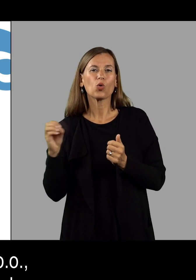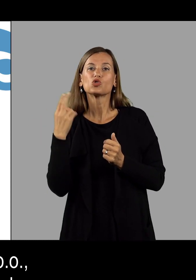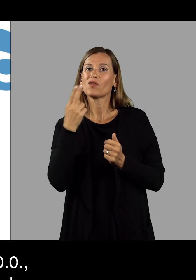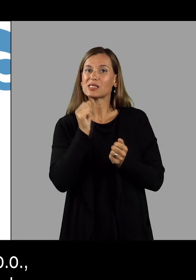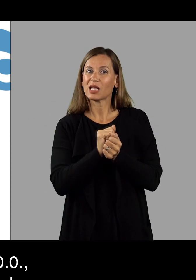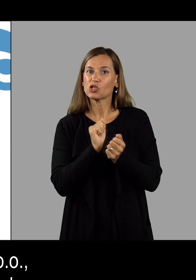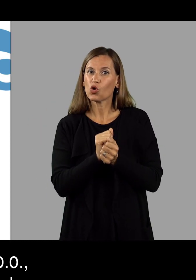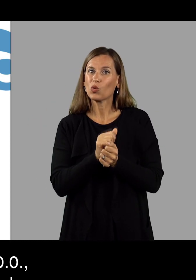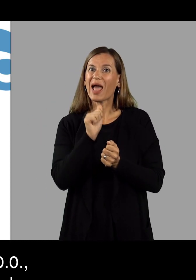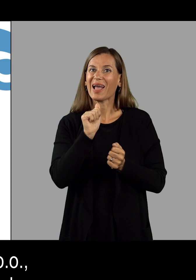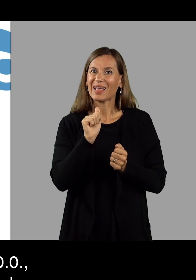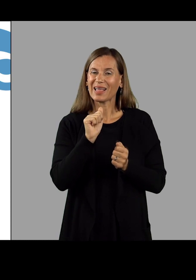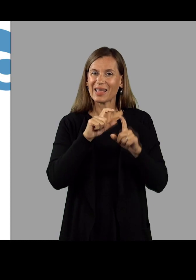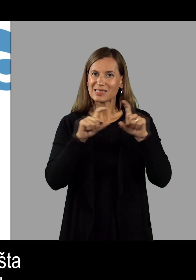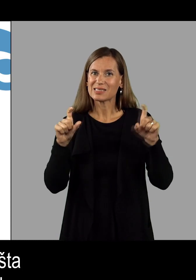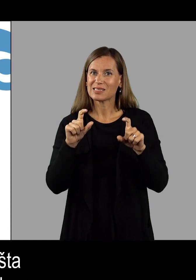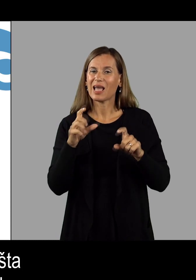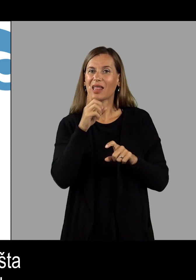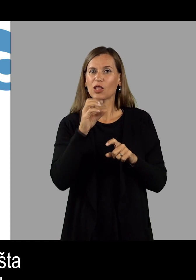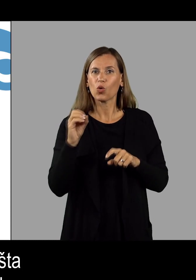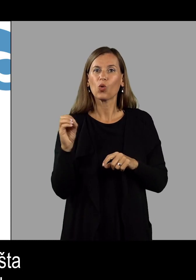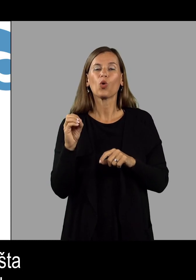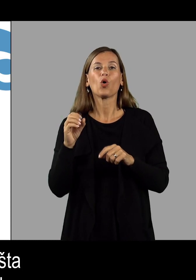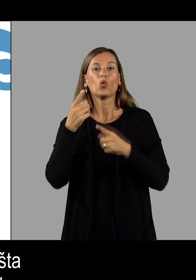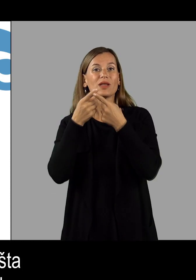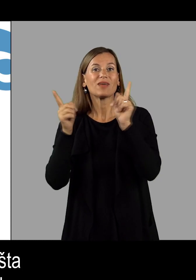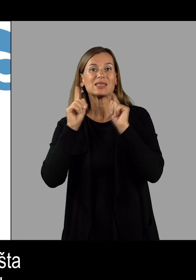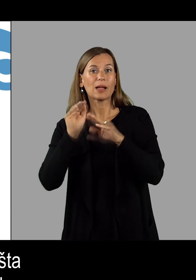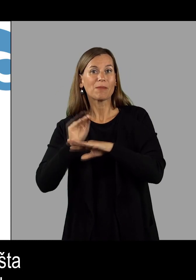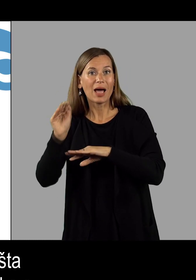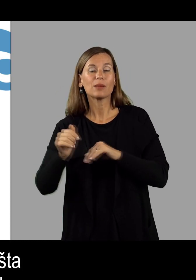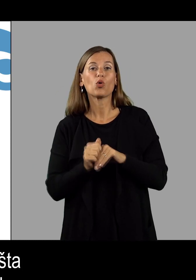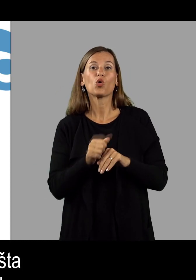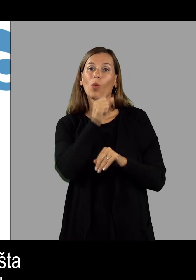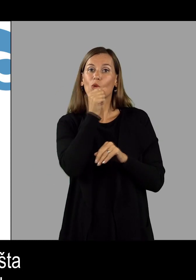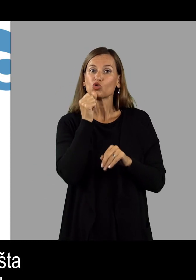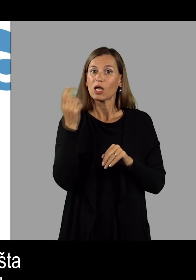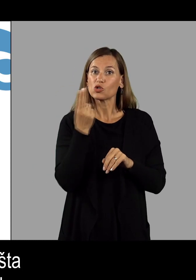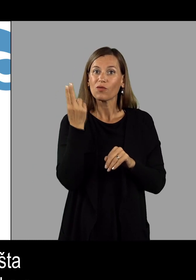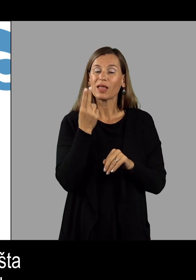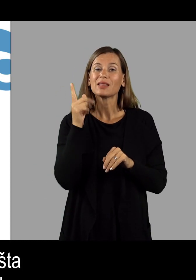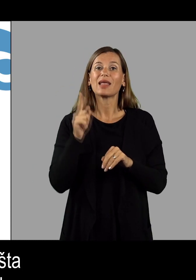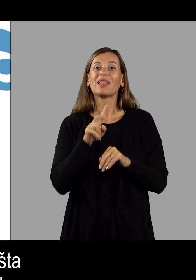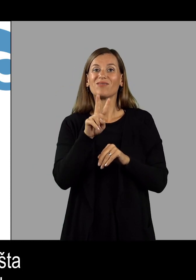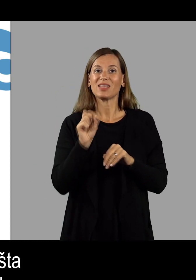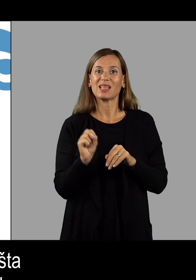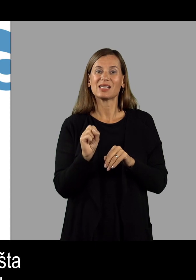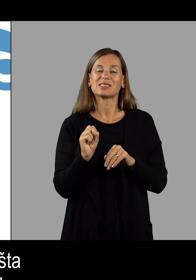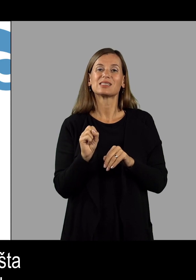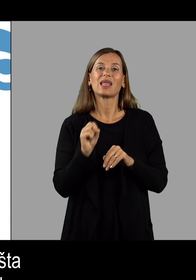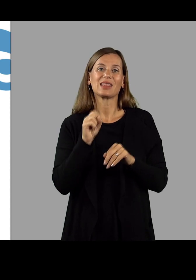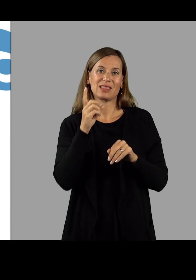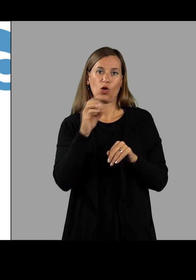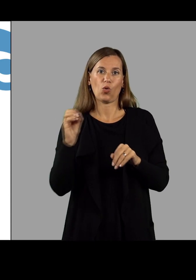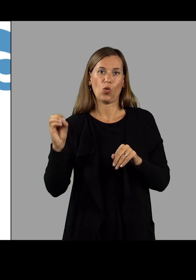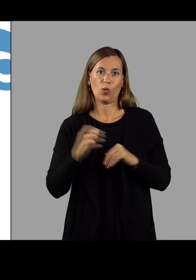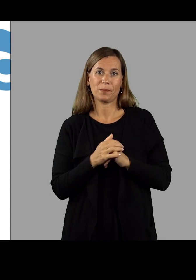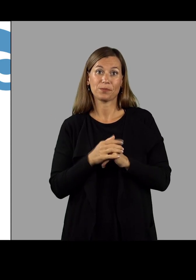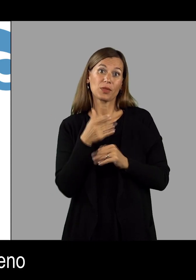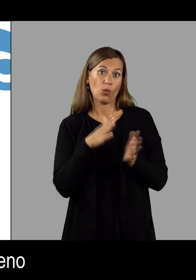Jožef Stefan, Inštitut za novejšo zgodovino, Univerza v Novi Gorici, Amebis d.o.o., iQuid